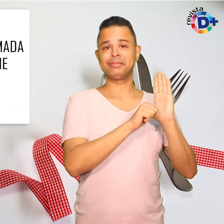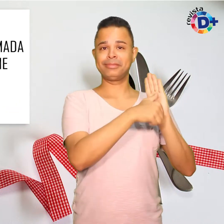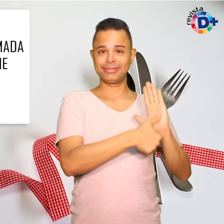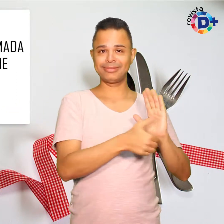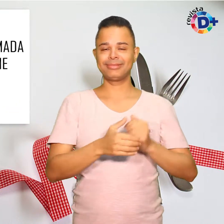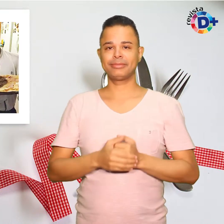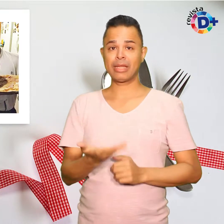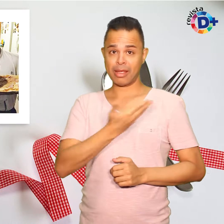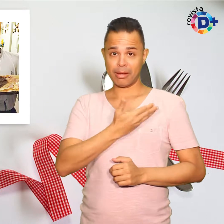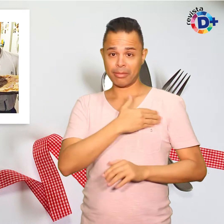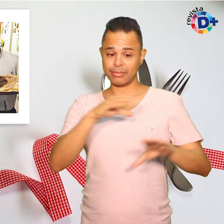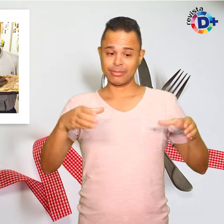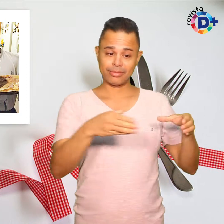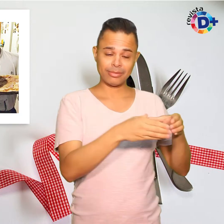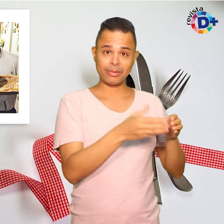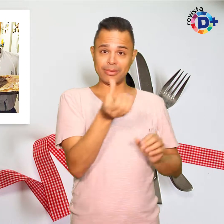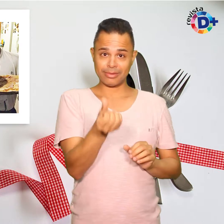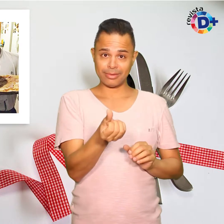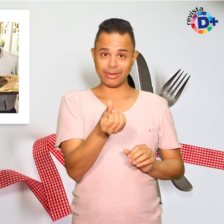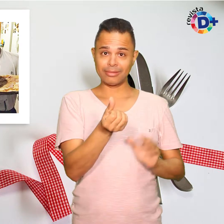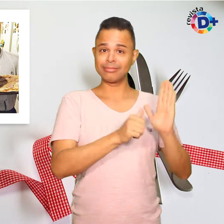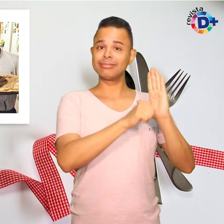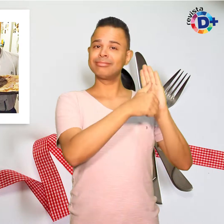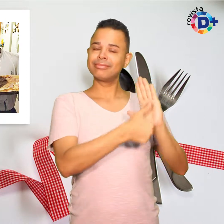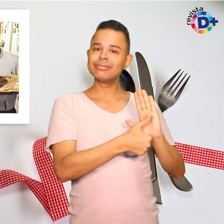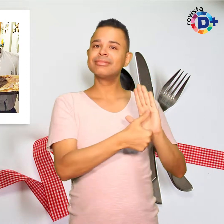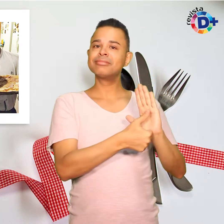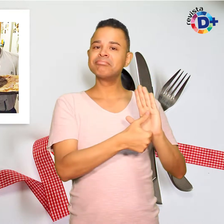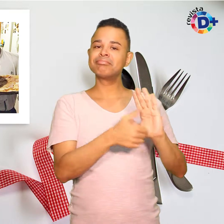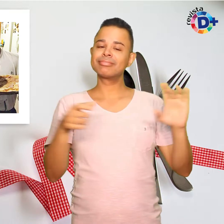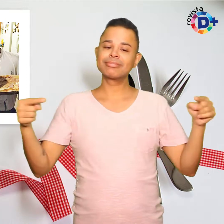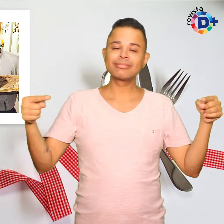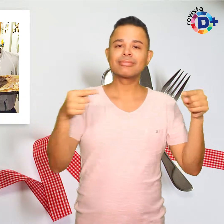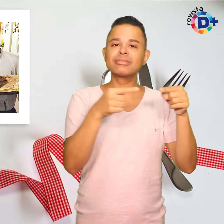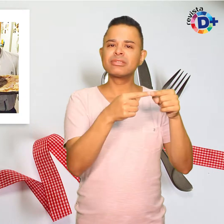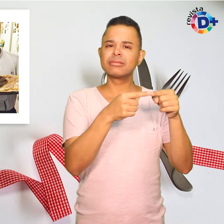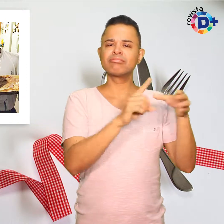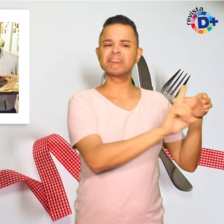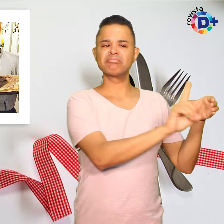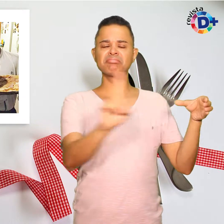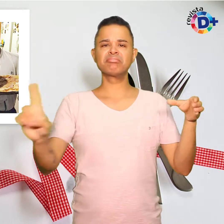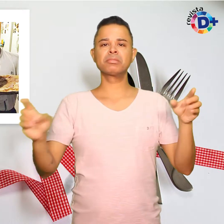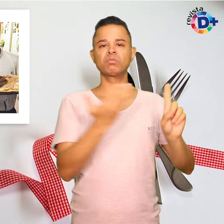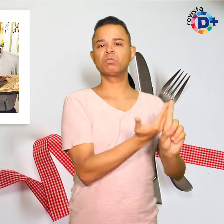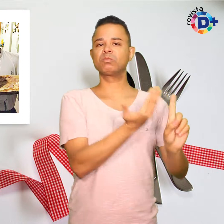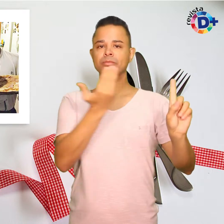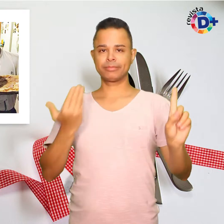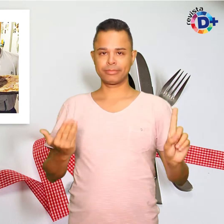amigos com síndrome de down e um fator em comum rejeição os moradores de sanaa em citros na